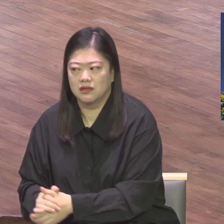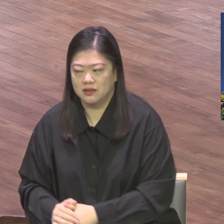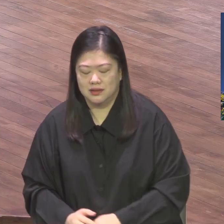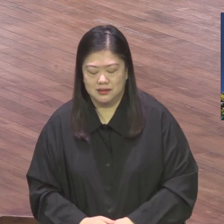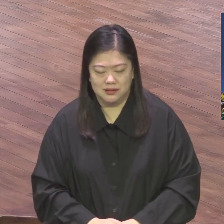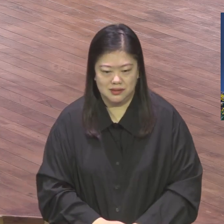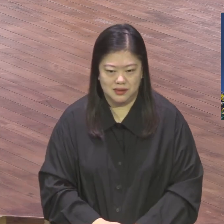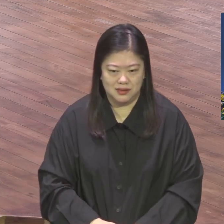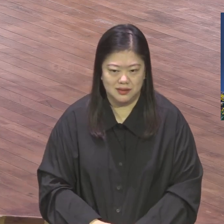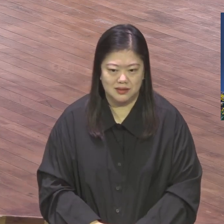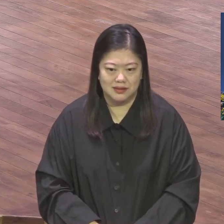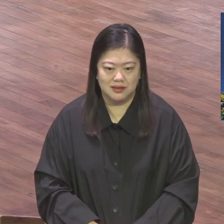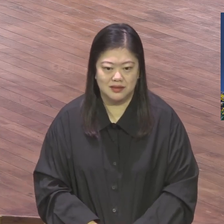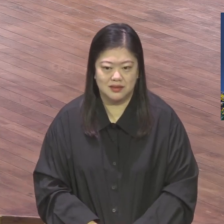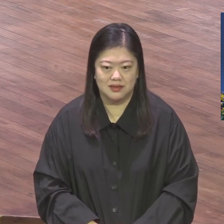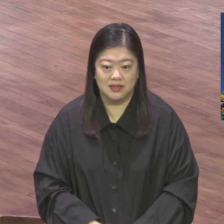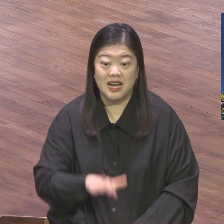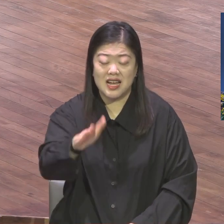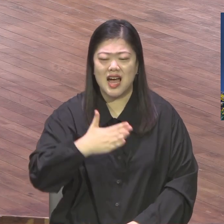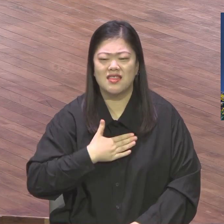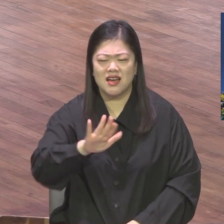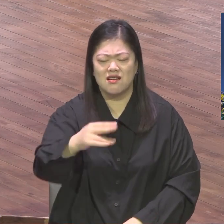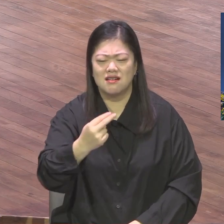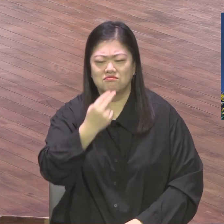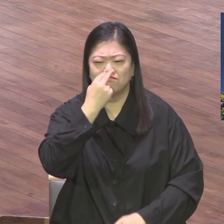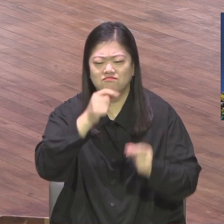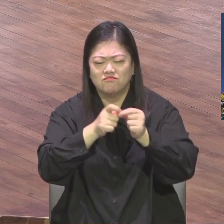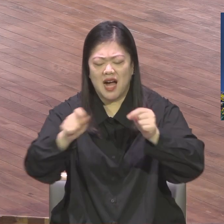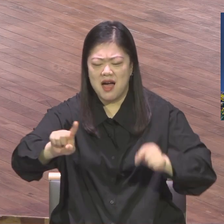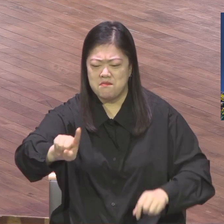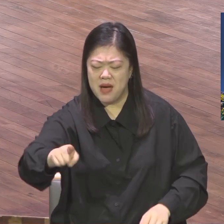내가 너를 건강하게 오래 살게 해주겠다.